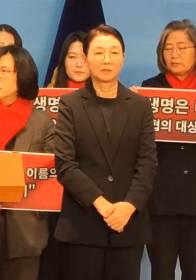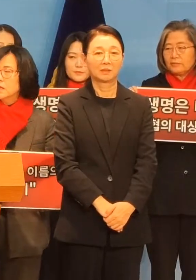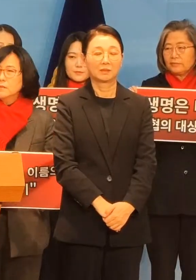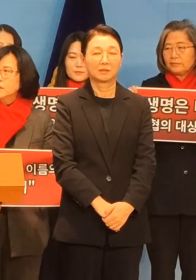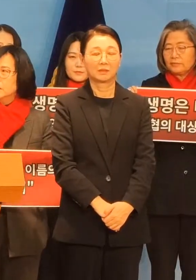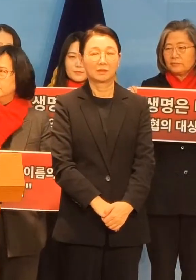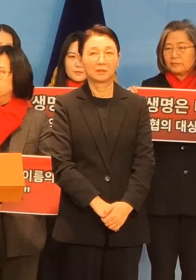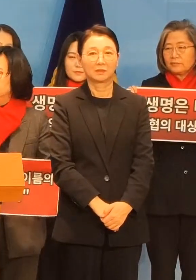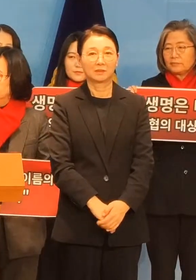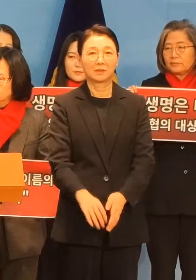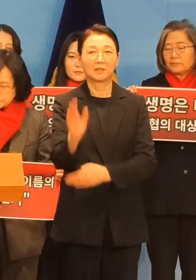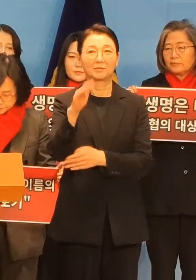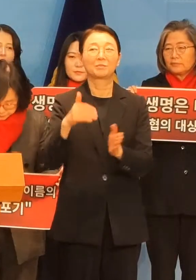네, 이상입니다. 이상입니다.